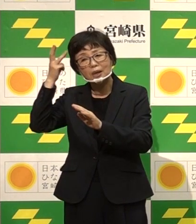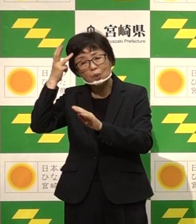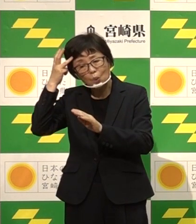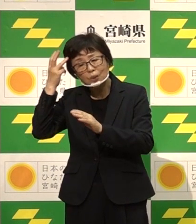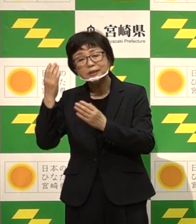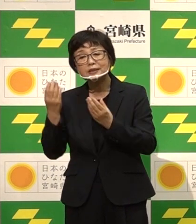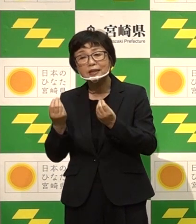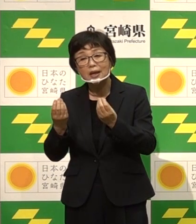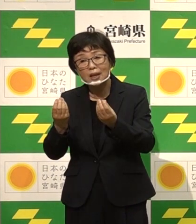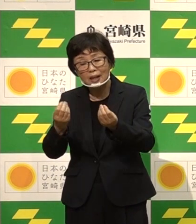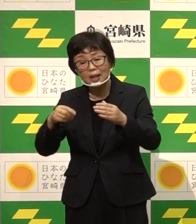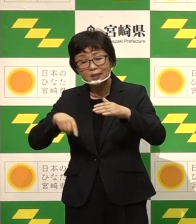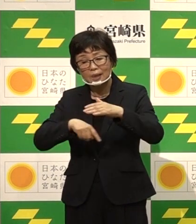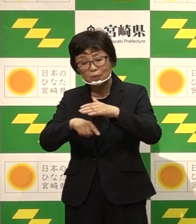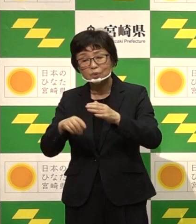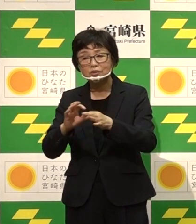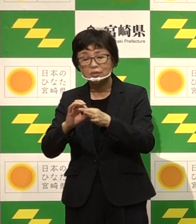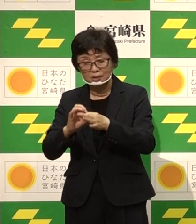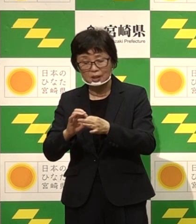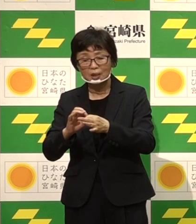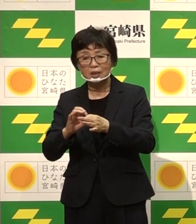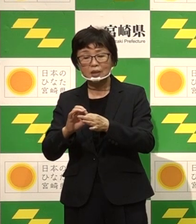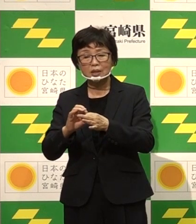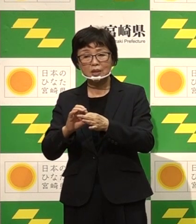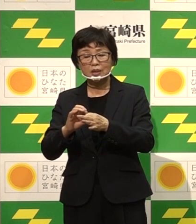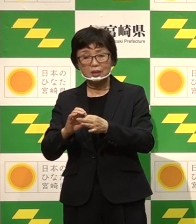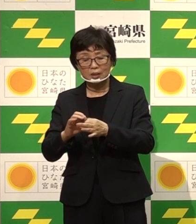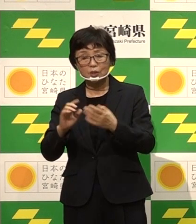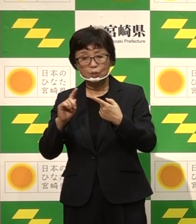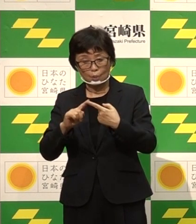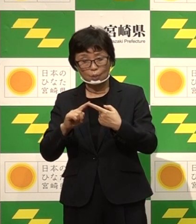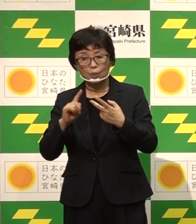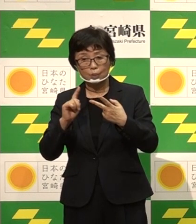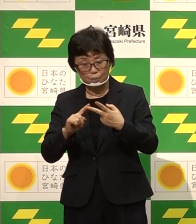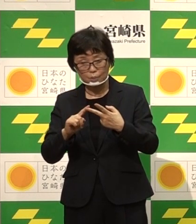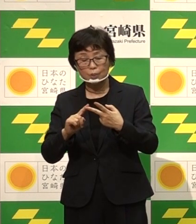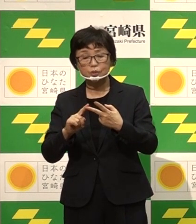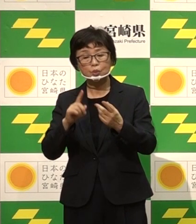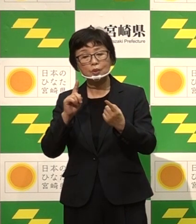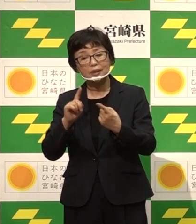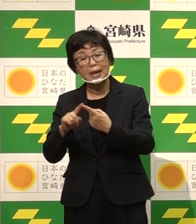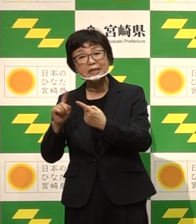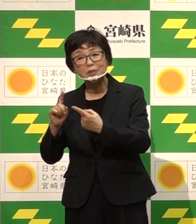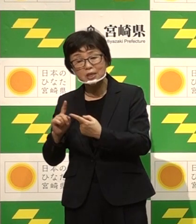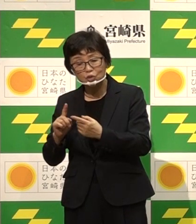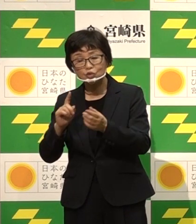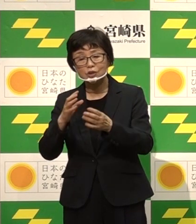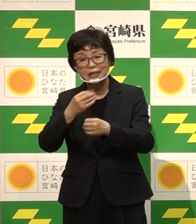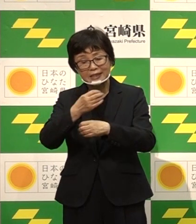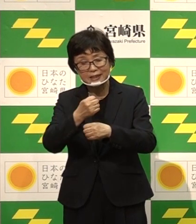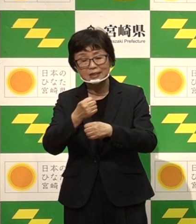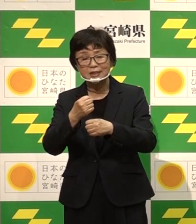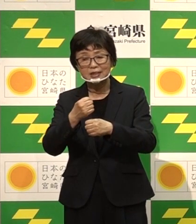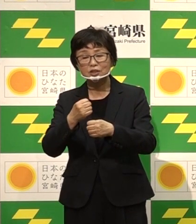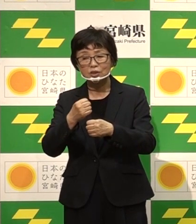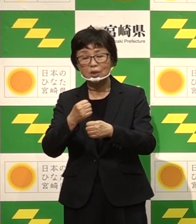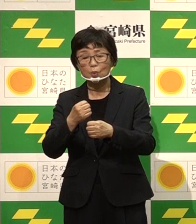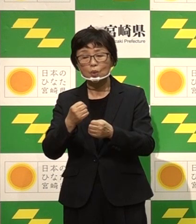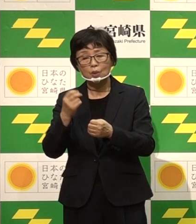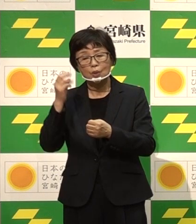しながら、内容についてですね、内容について、それからそのタイミングについてということも検討していきたいと考えております